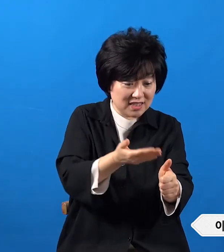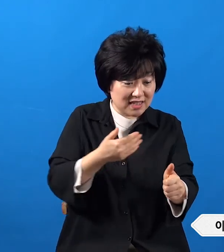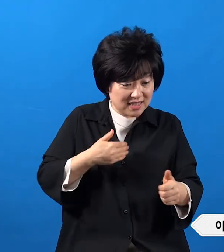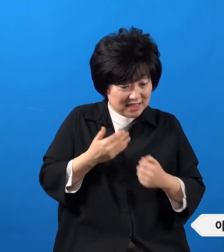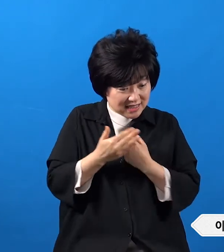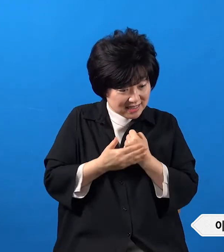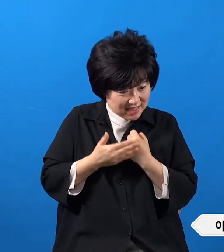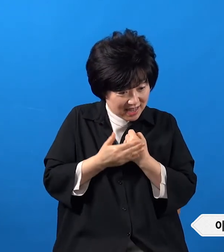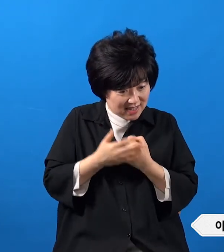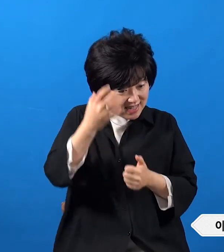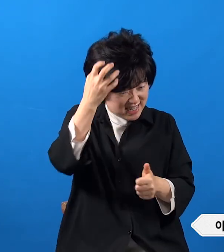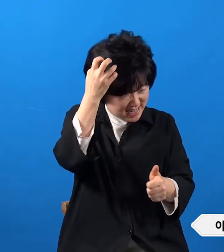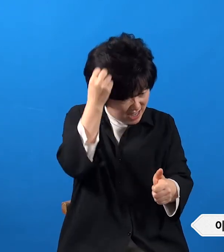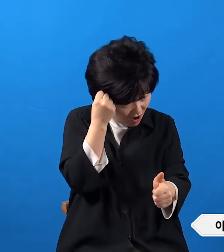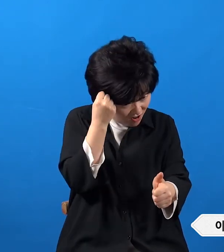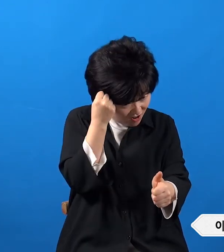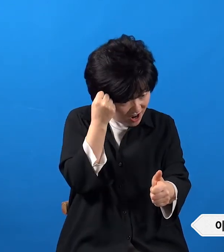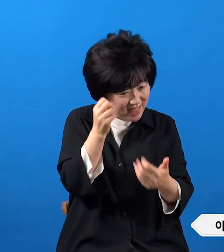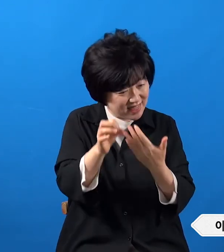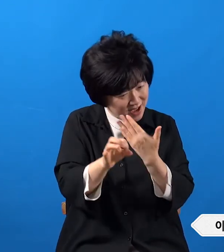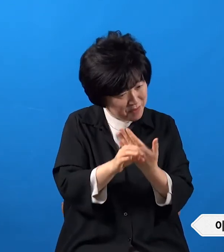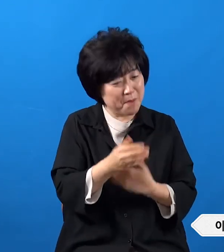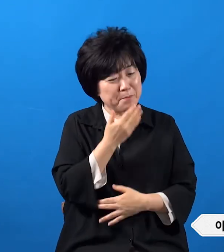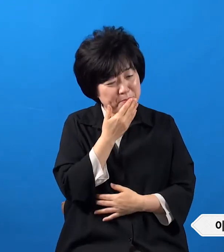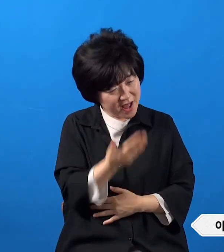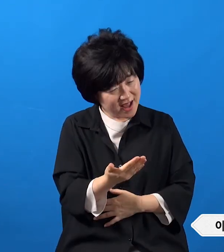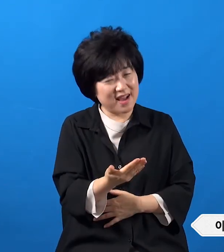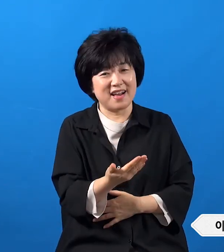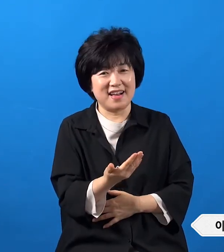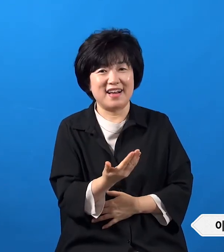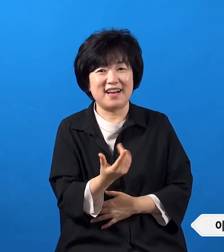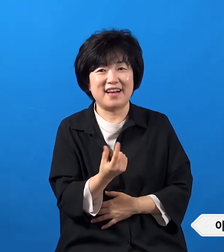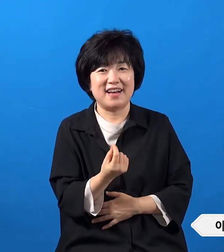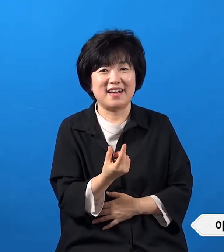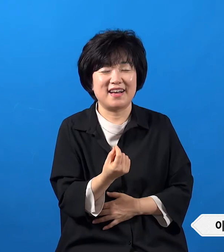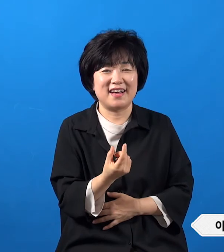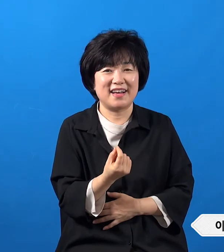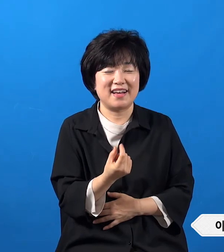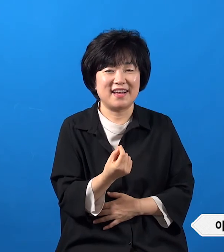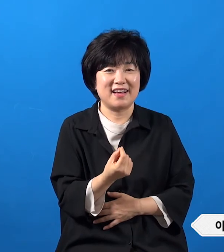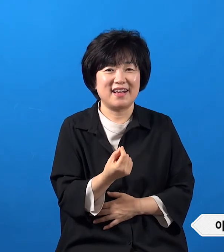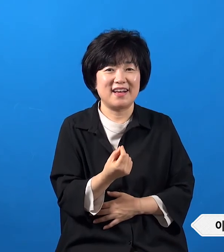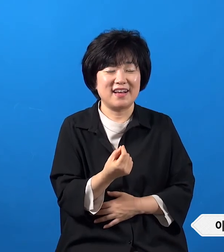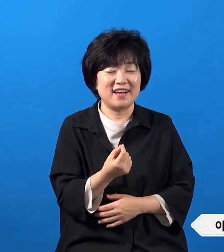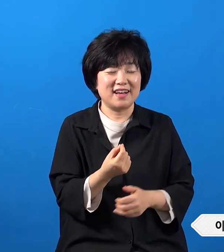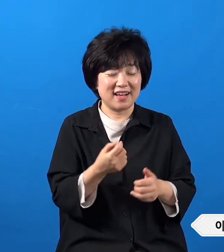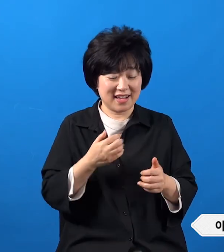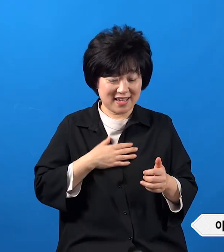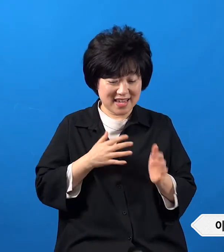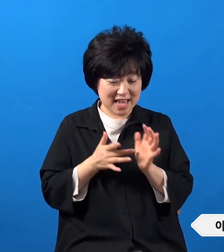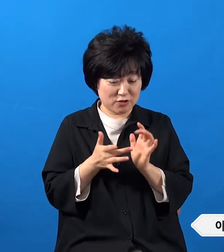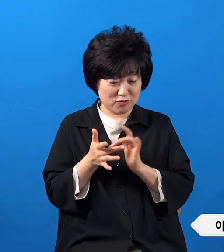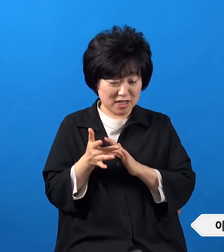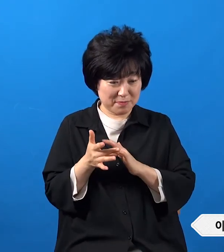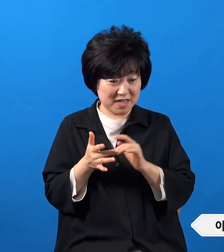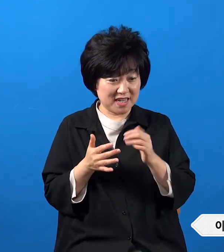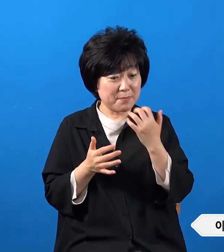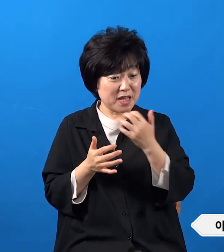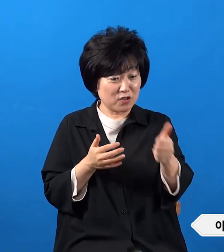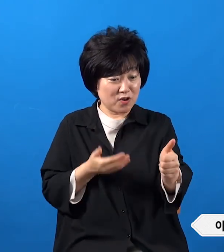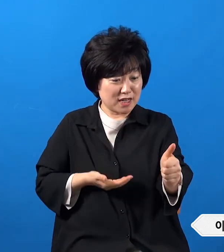않겠니? 네가 내 은혜를 기억한다면 가능하지 않겠니? 문제는 내 은혜를 네가 망각하고 있다는